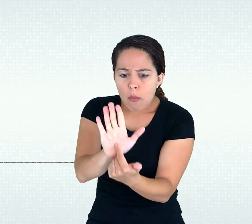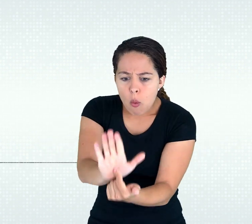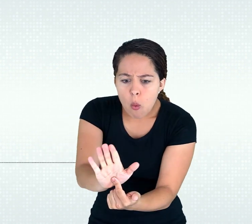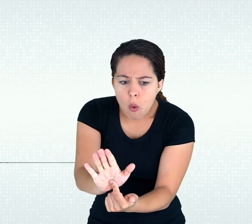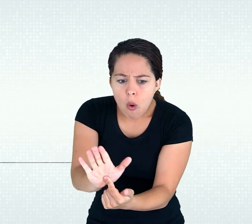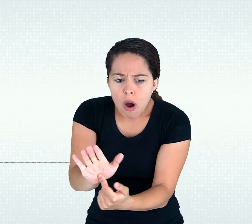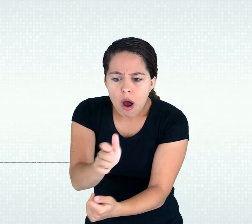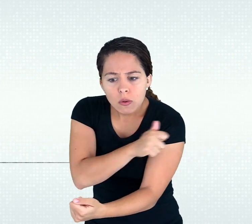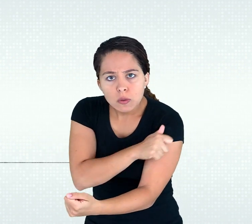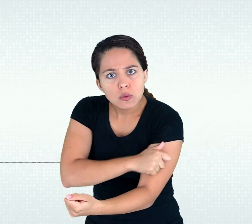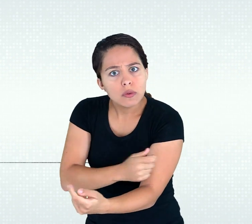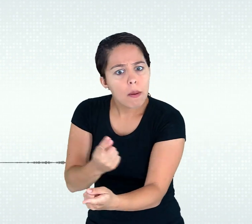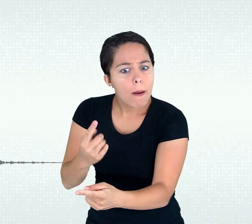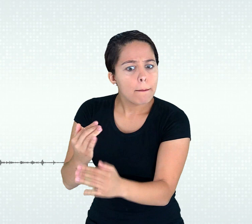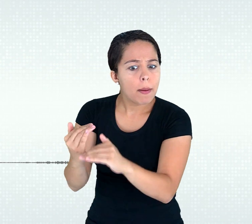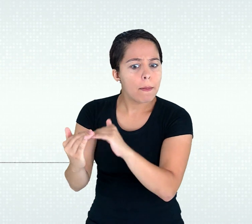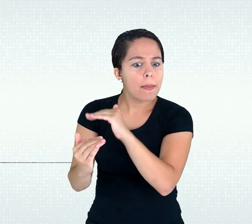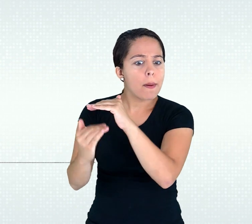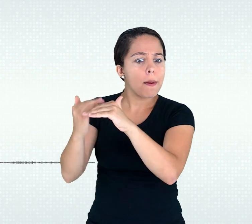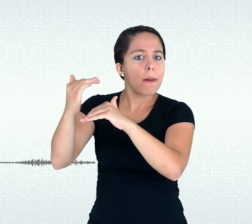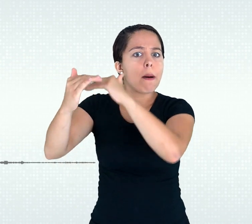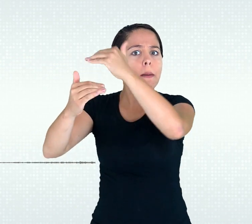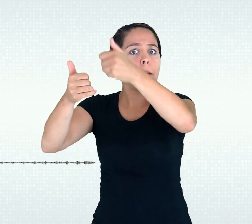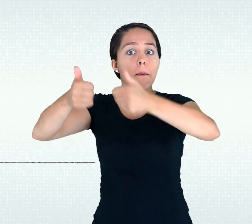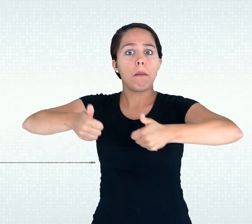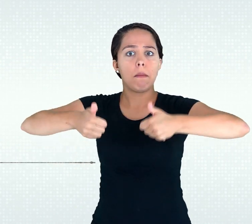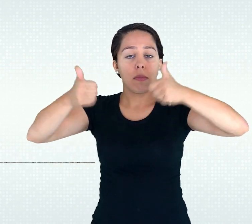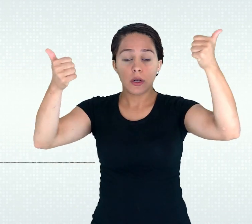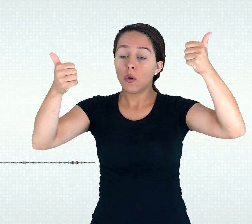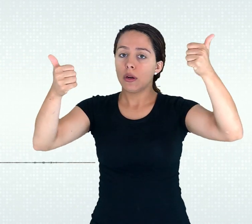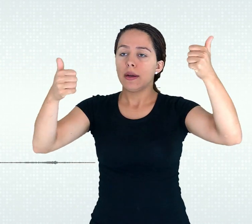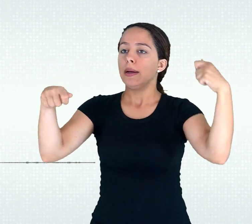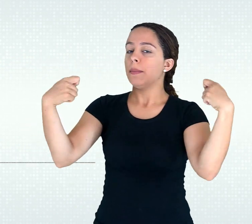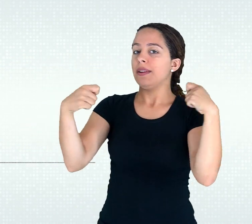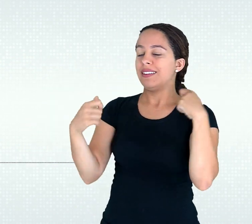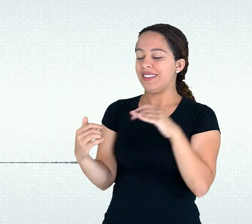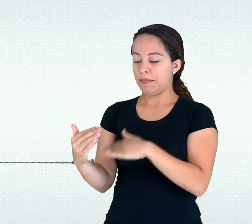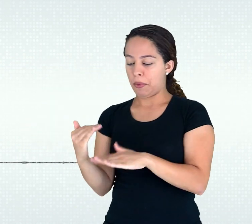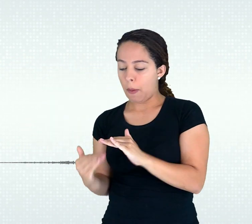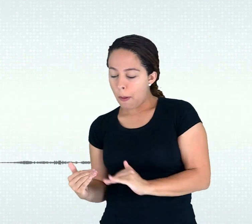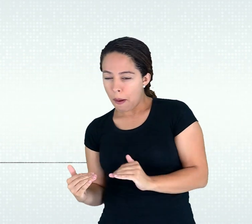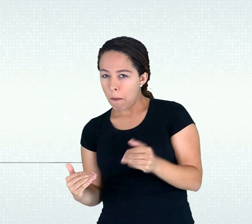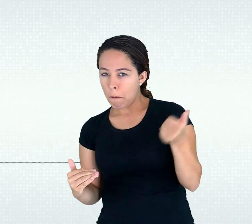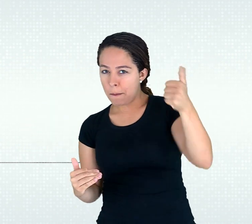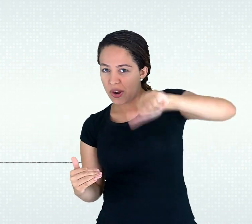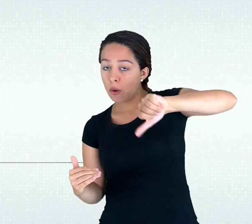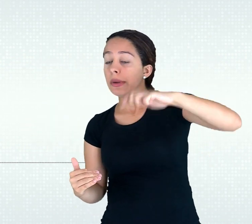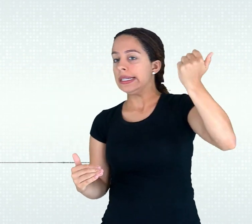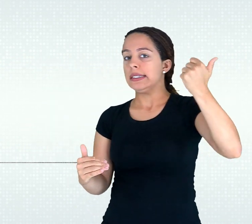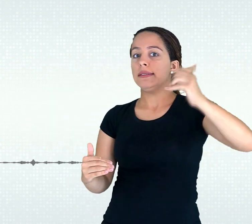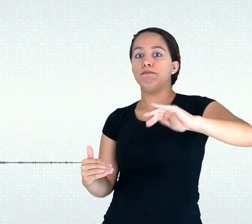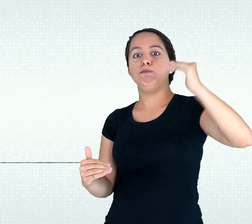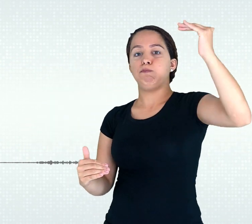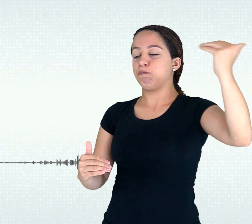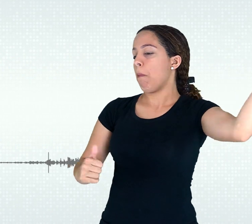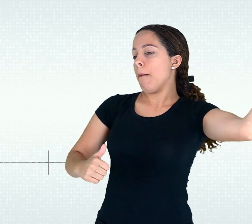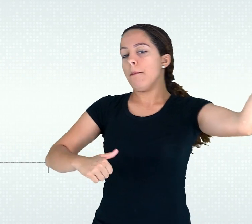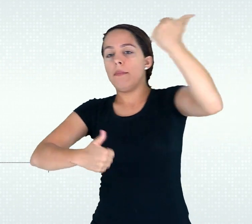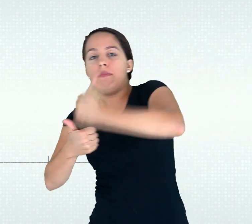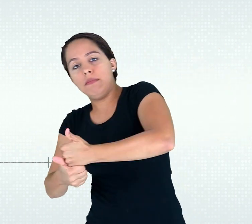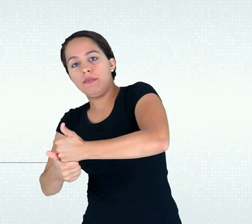reavaliação quando indicar em progresso em relação aos anteriores substituto no cinm